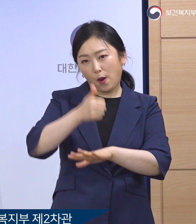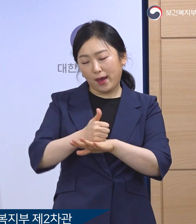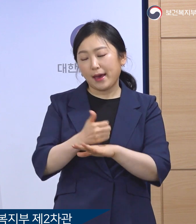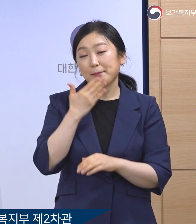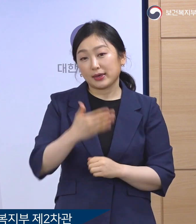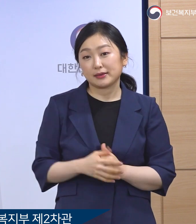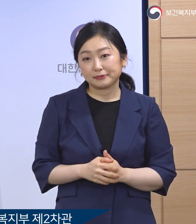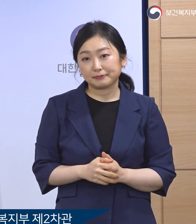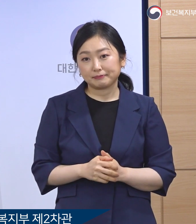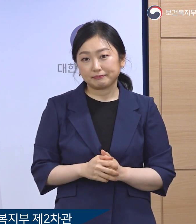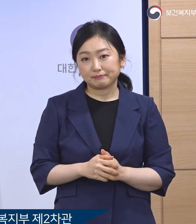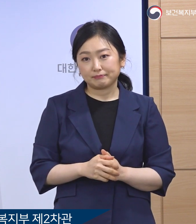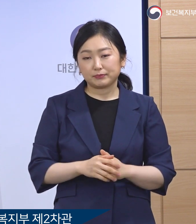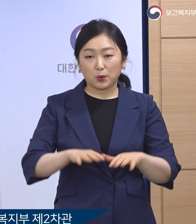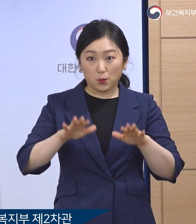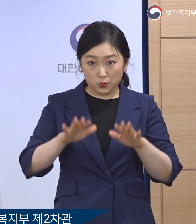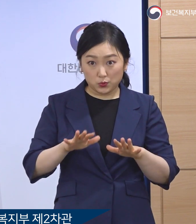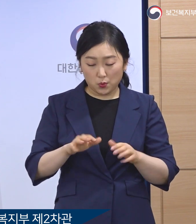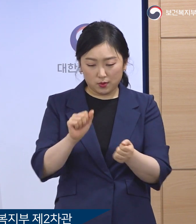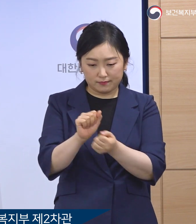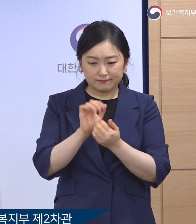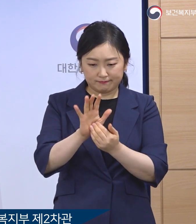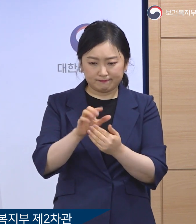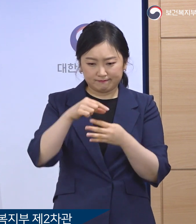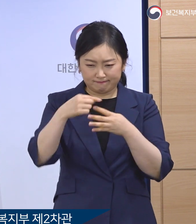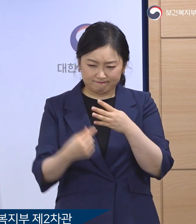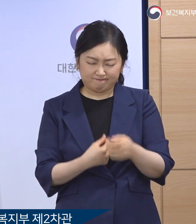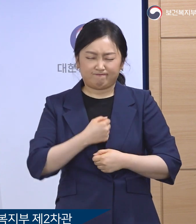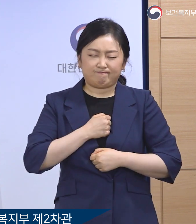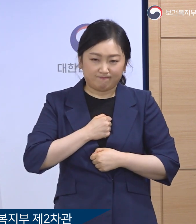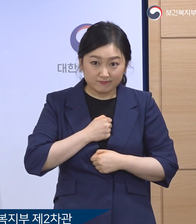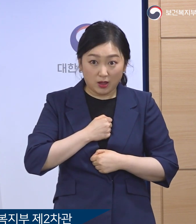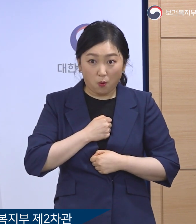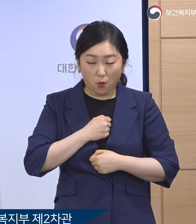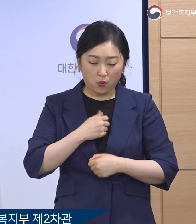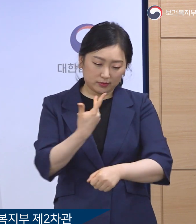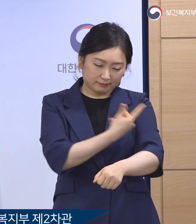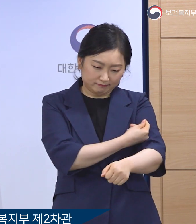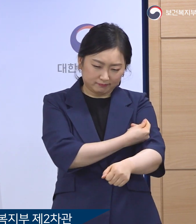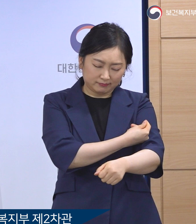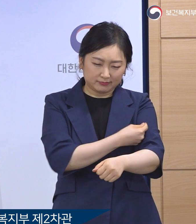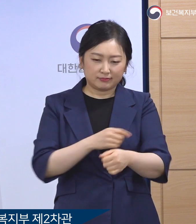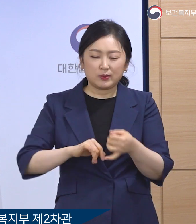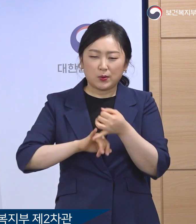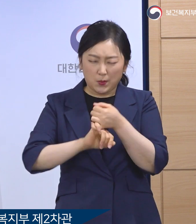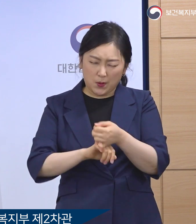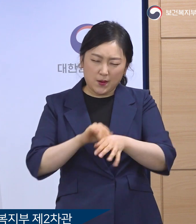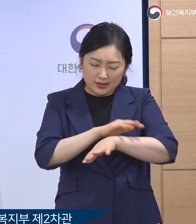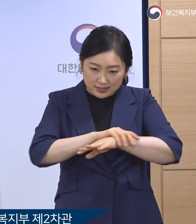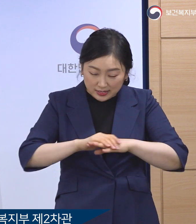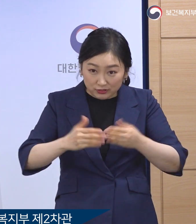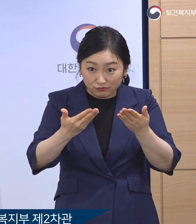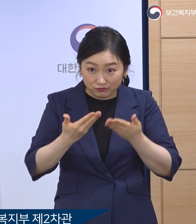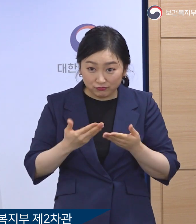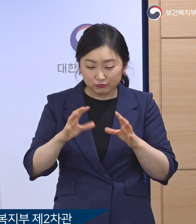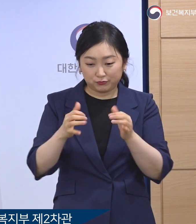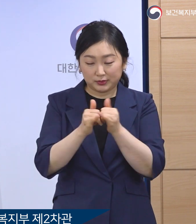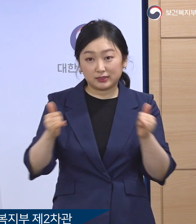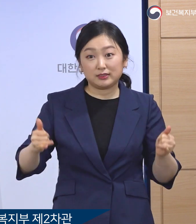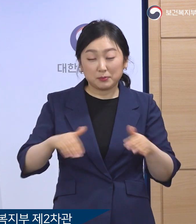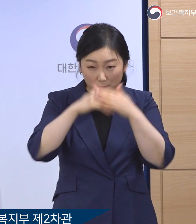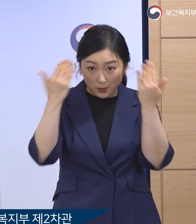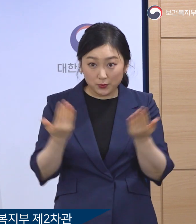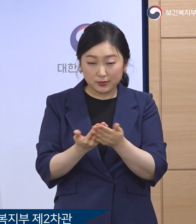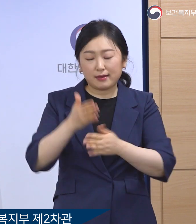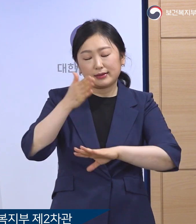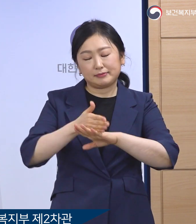것입니다. 오늘도 방역수칙을 지키며 예방접종에 참여해주고 계신 모든 국민들께